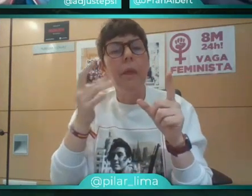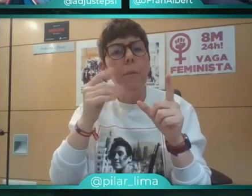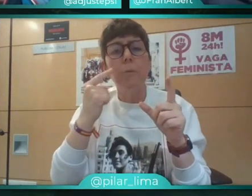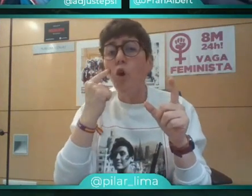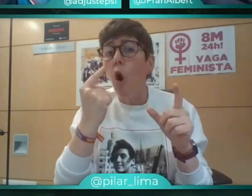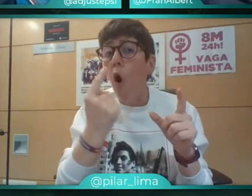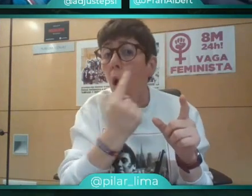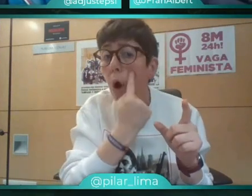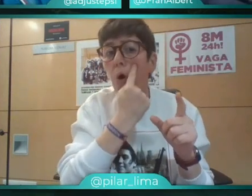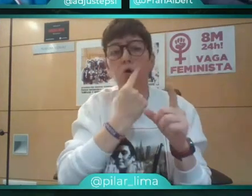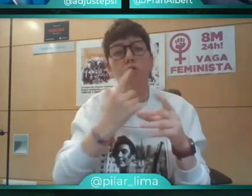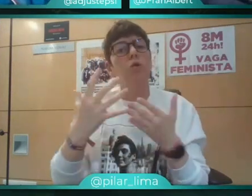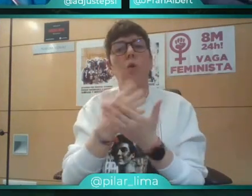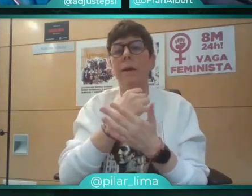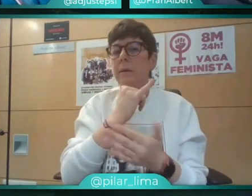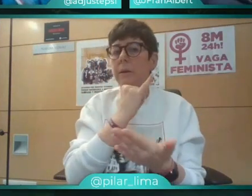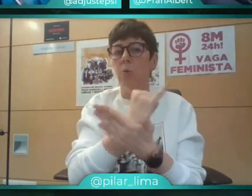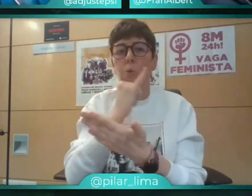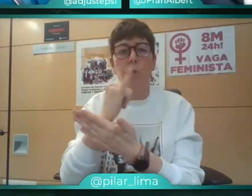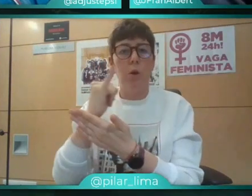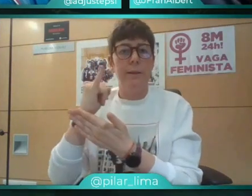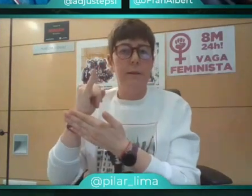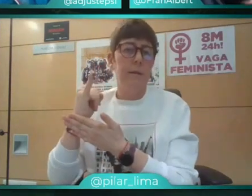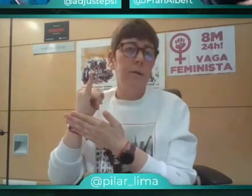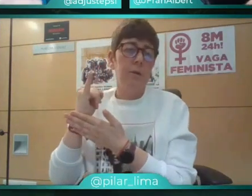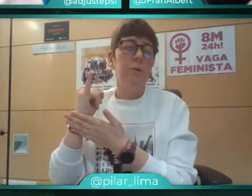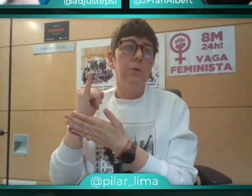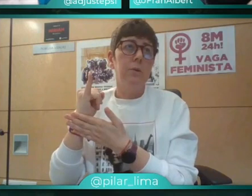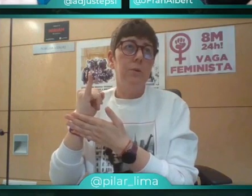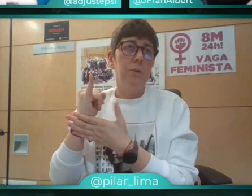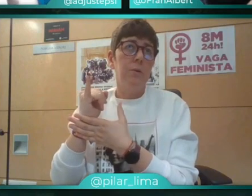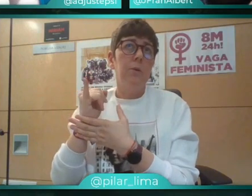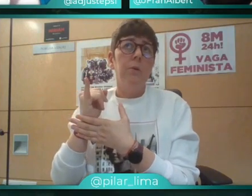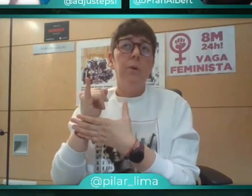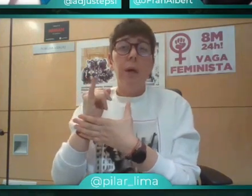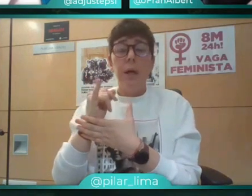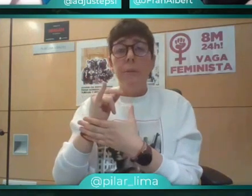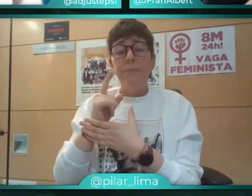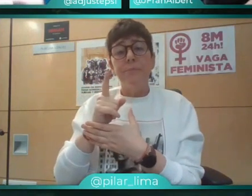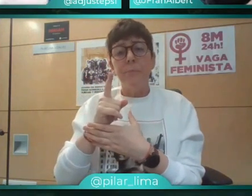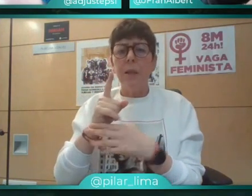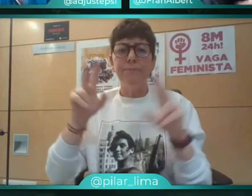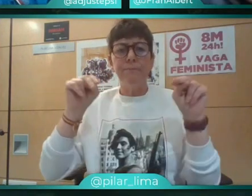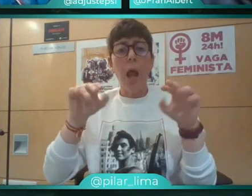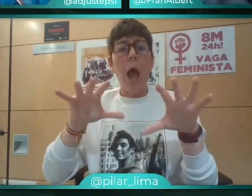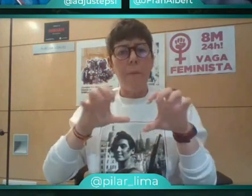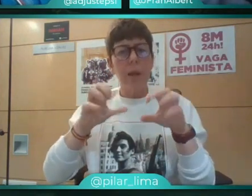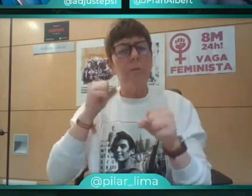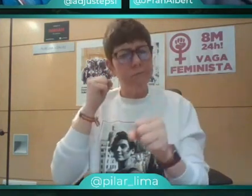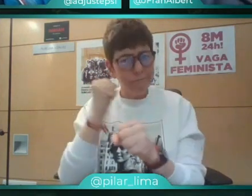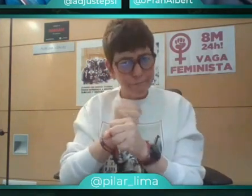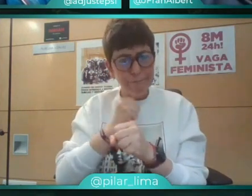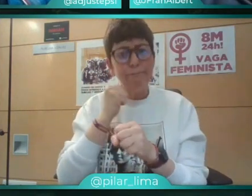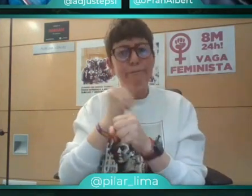al frente y me sirvió como aprendizaje estar en la institución del senado Lo cierto es que tenemos que tener ojos en